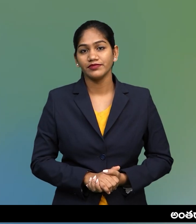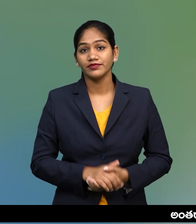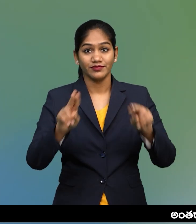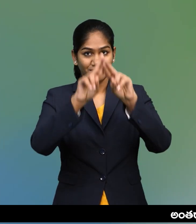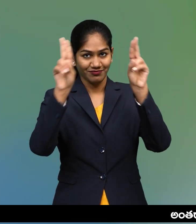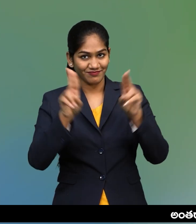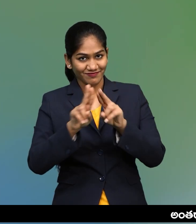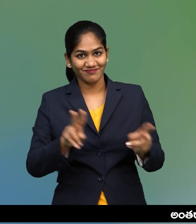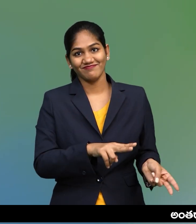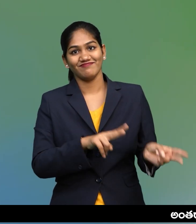అంతర్జాతీయ వలస ఉన్నాయి.